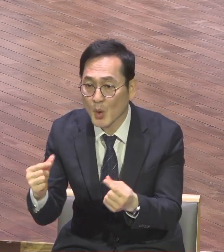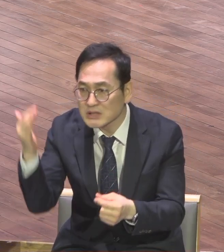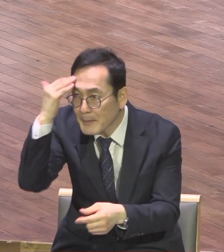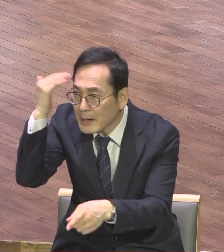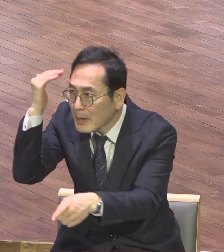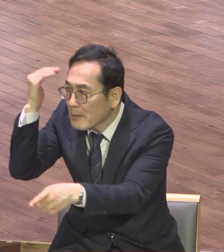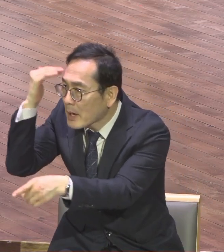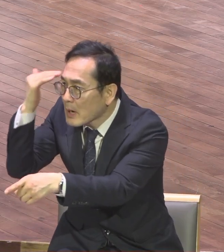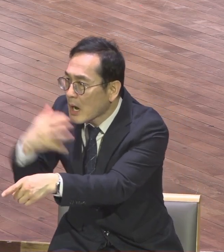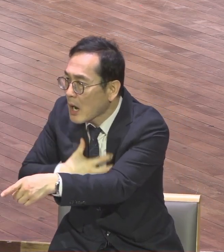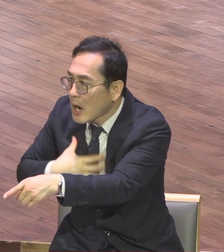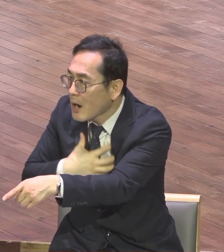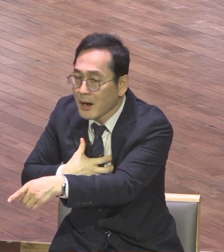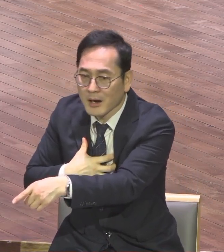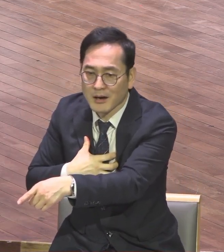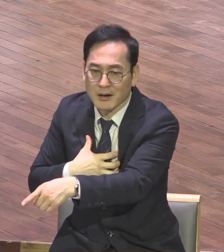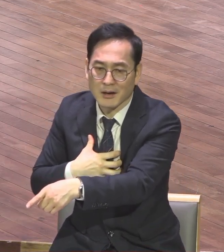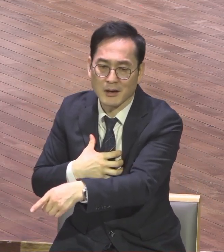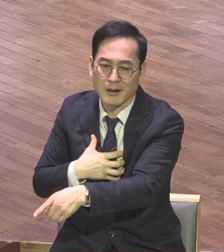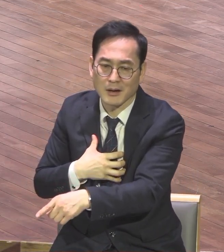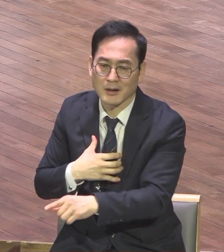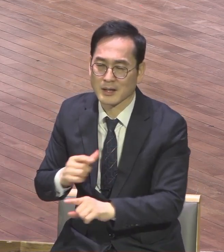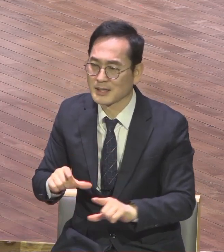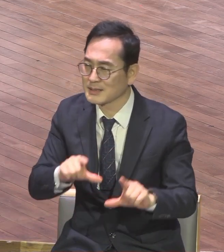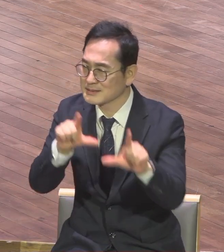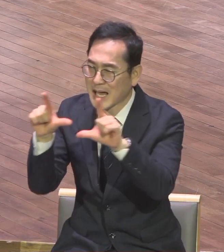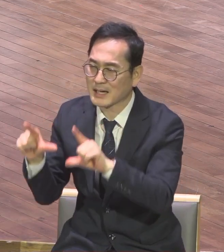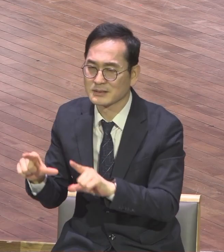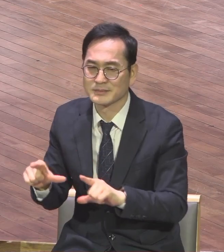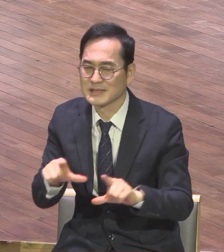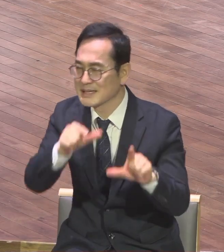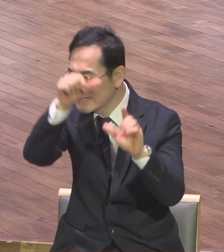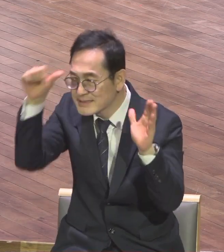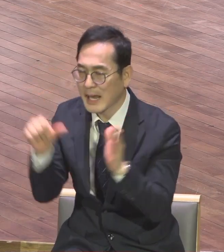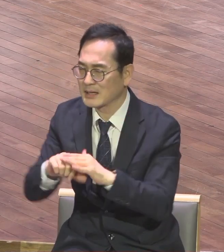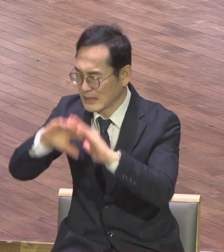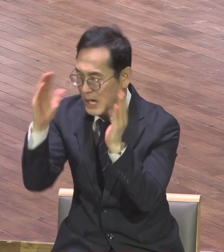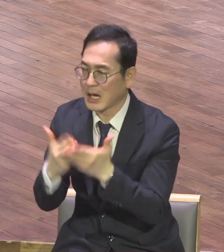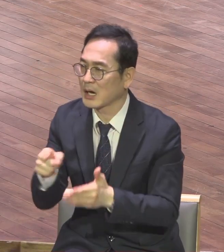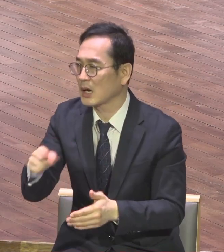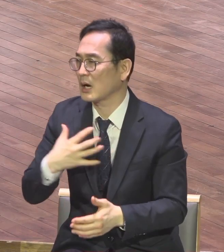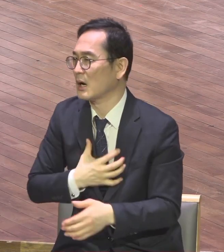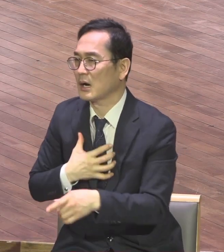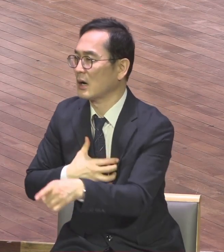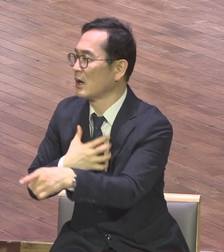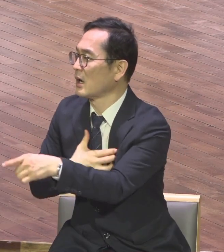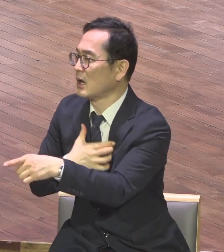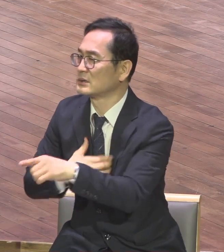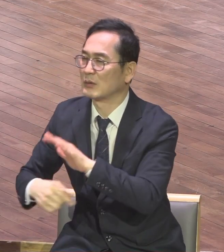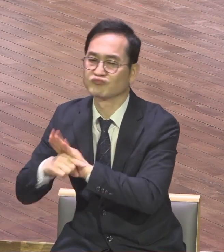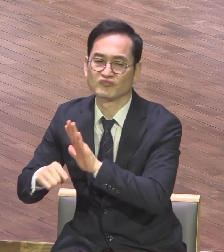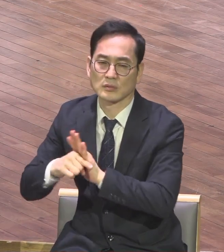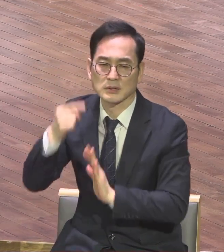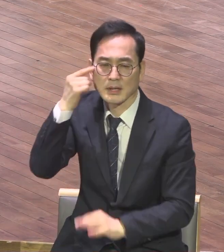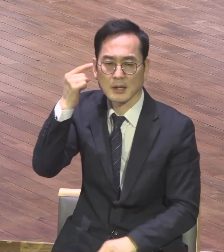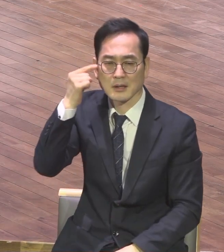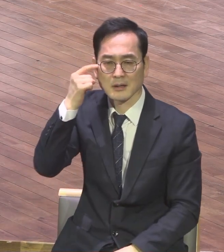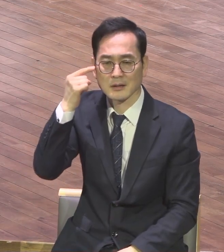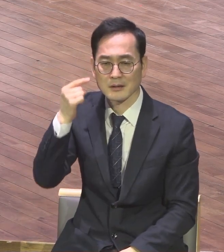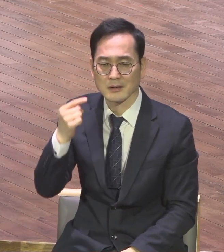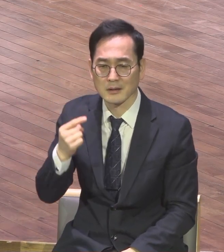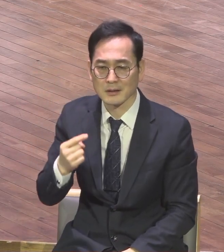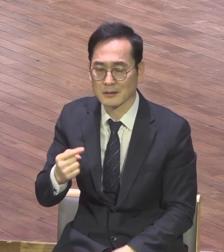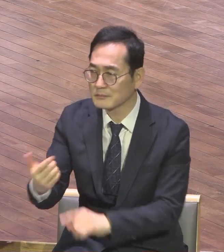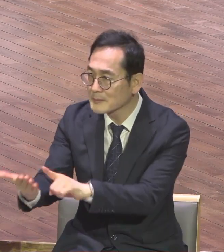되면 삶의 모든 현장이 다 부정적이에요. 다 부담스러워요.